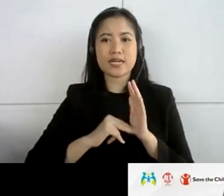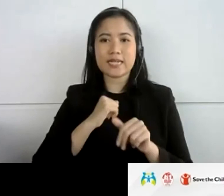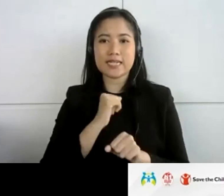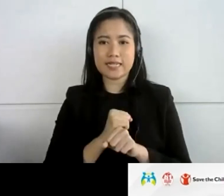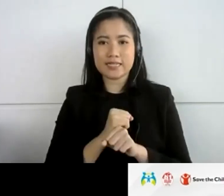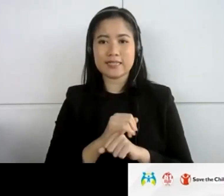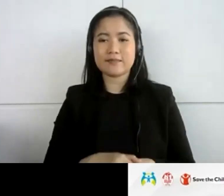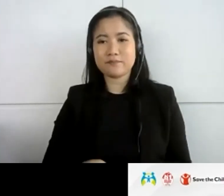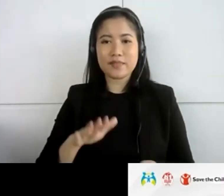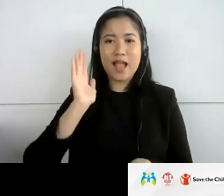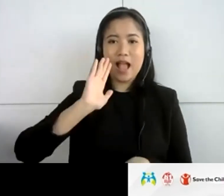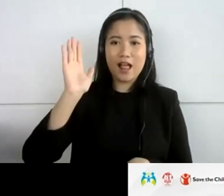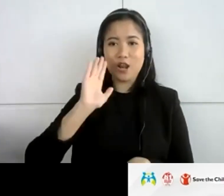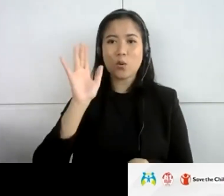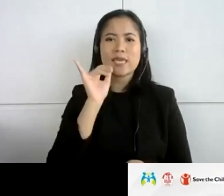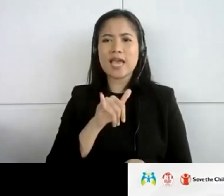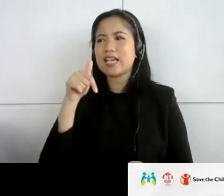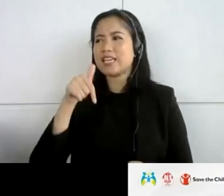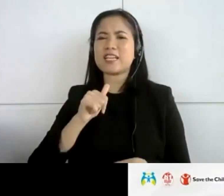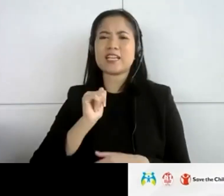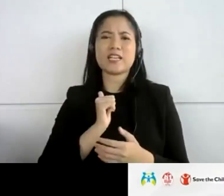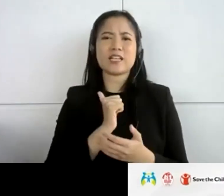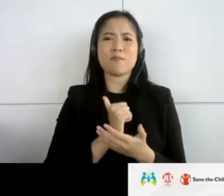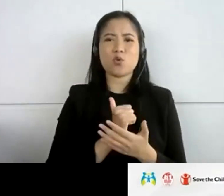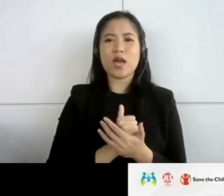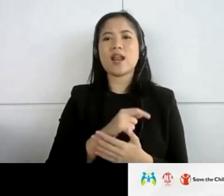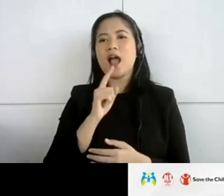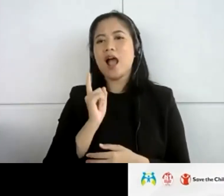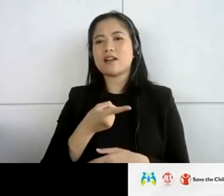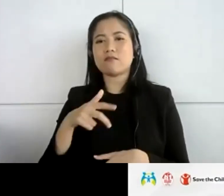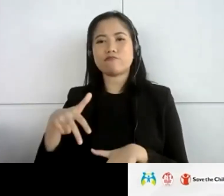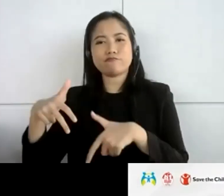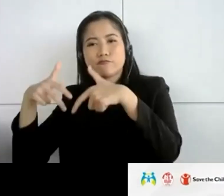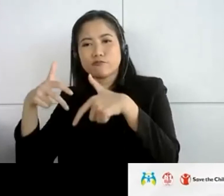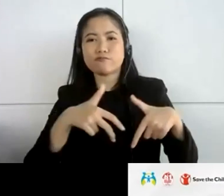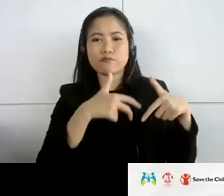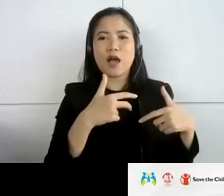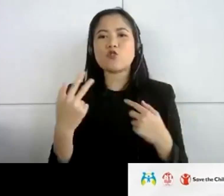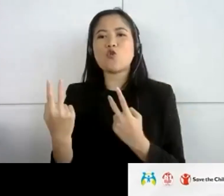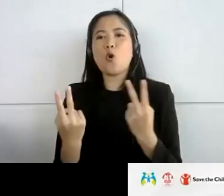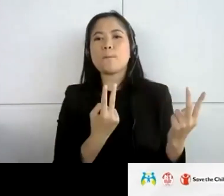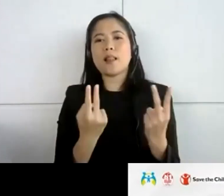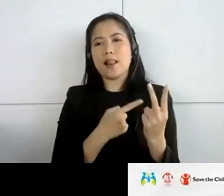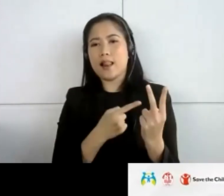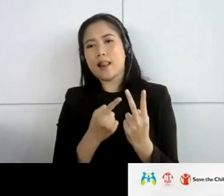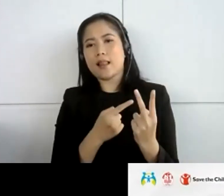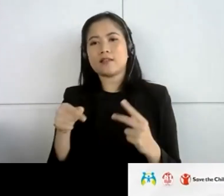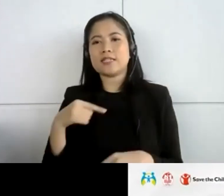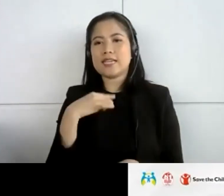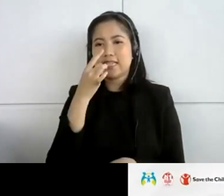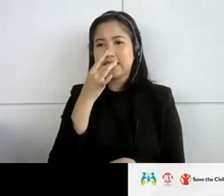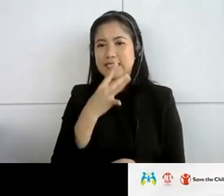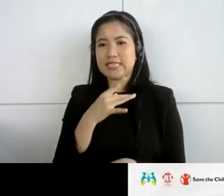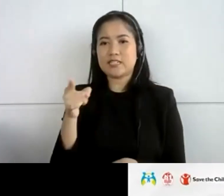Halo, ya Mas. Ini kebetulan lagi double ada agenda lain juga. Mohon izin Mas, secara garis